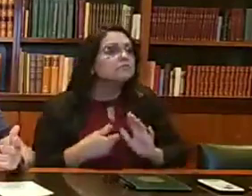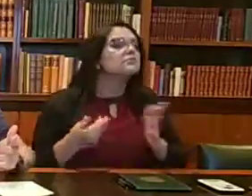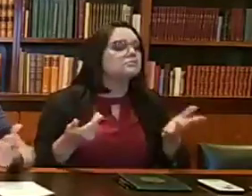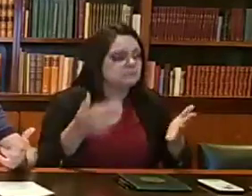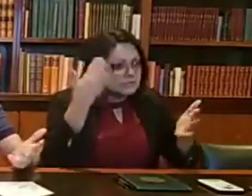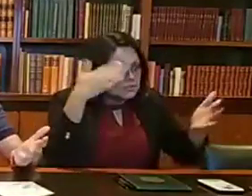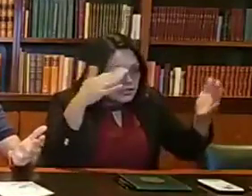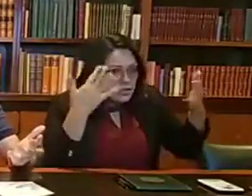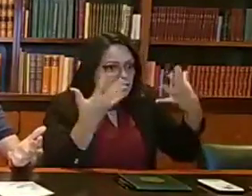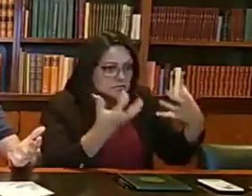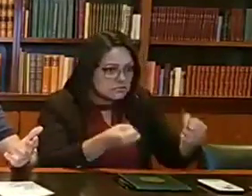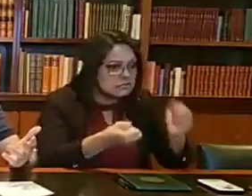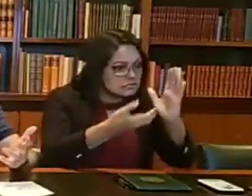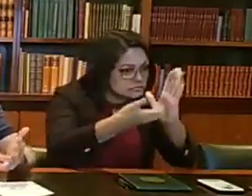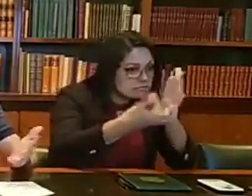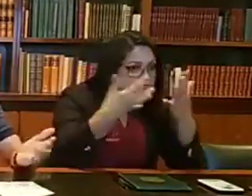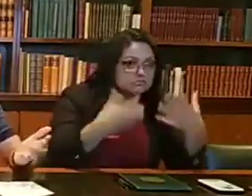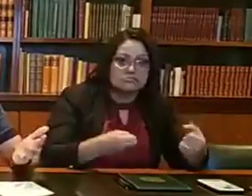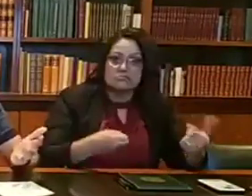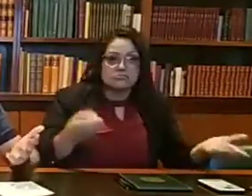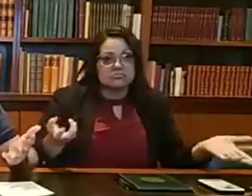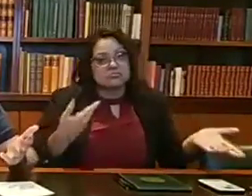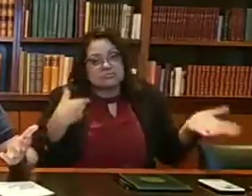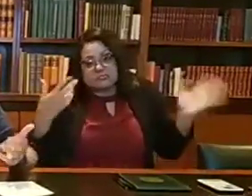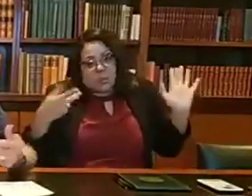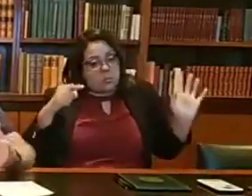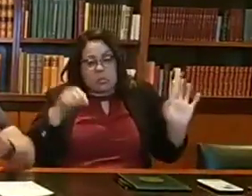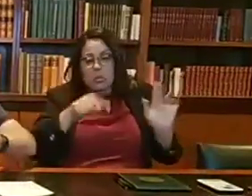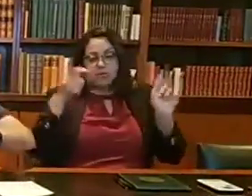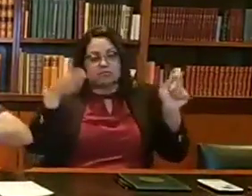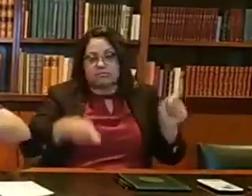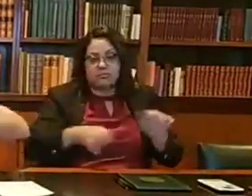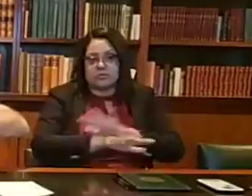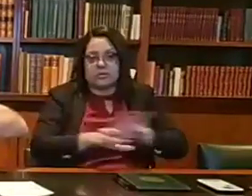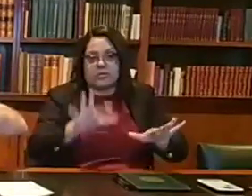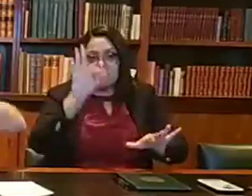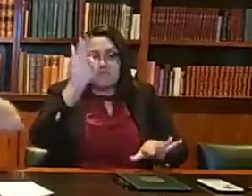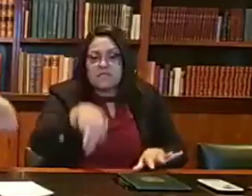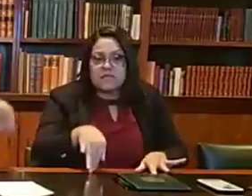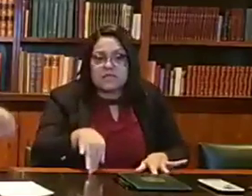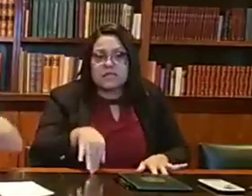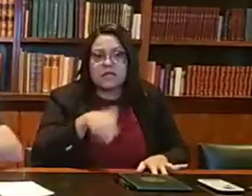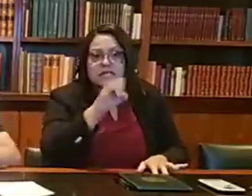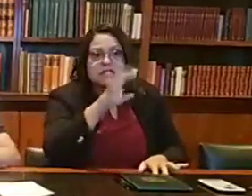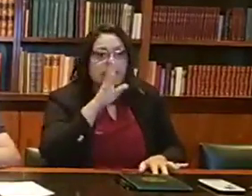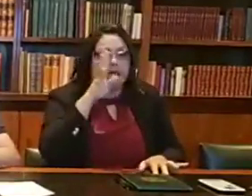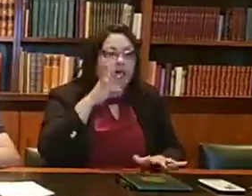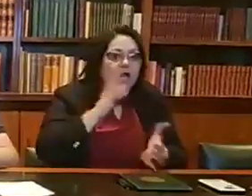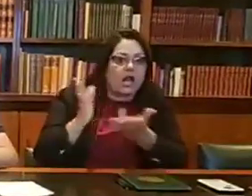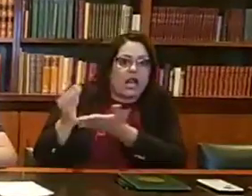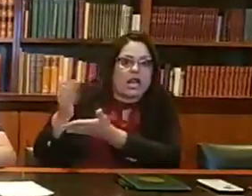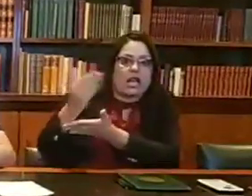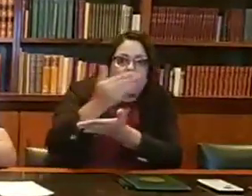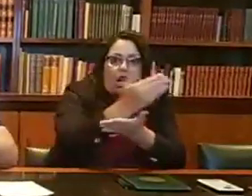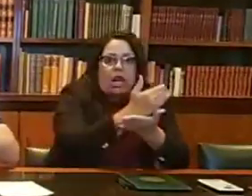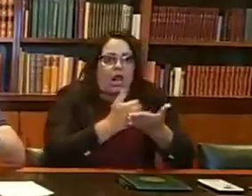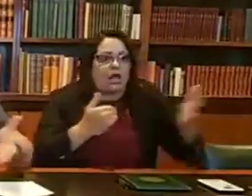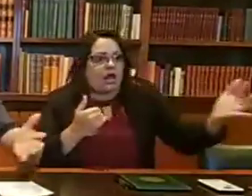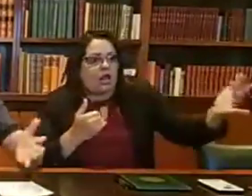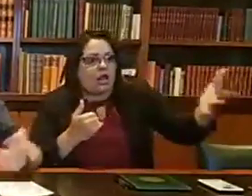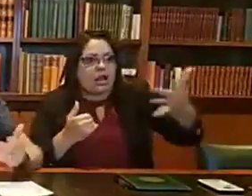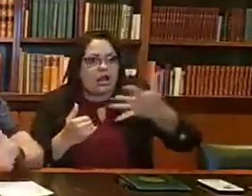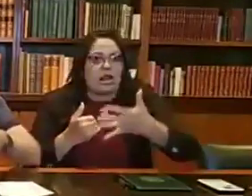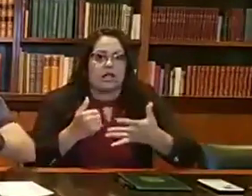nós. É o Poder Executivo. E ponto final. Tá? Agora, o que tiver de excesso de arrecadação, né, daí a